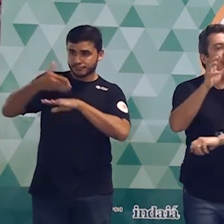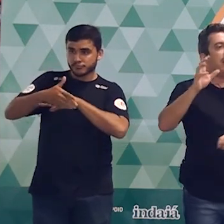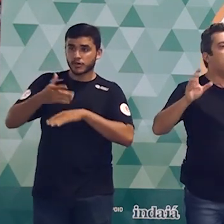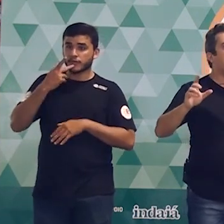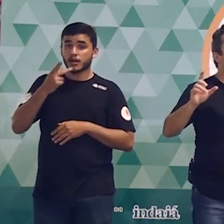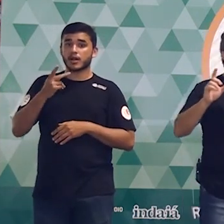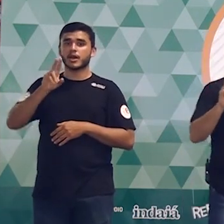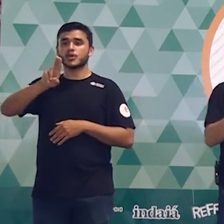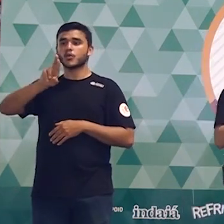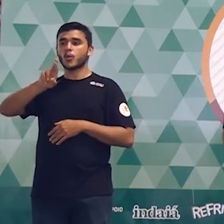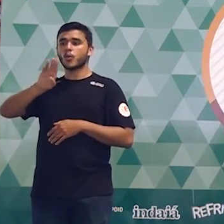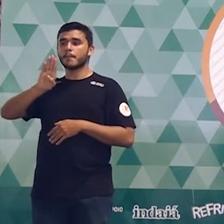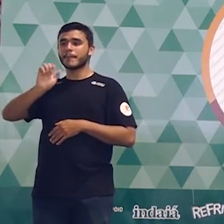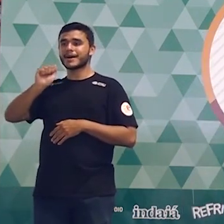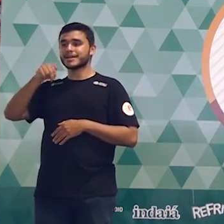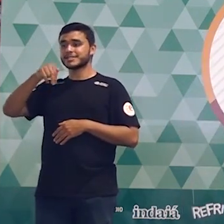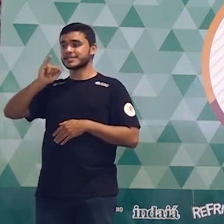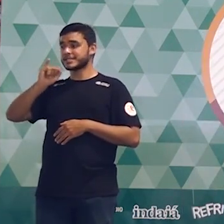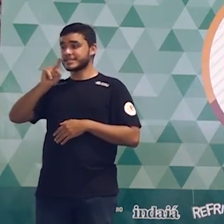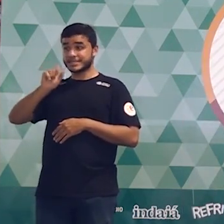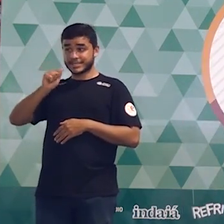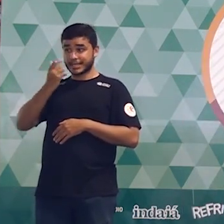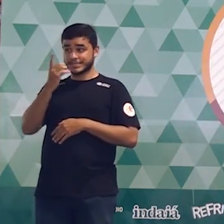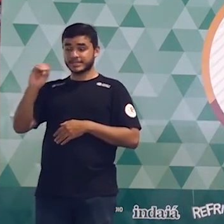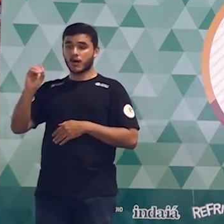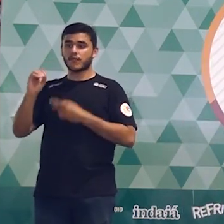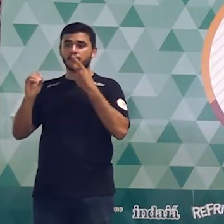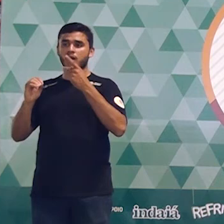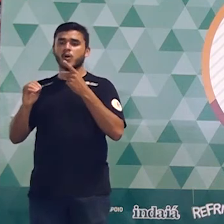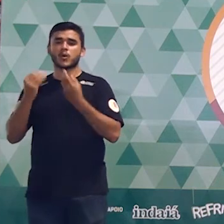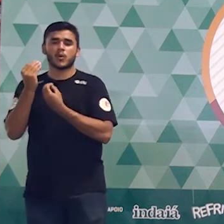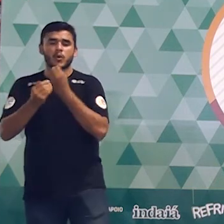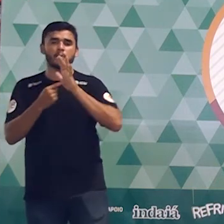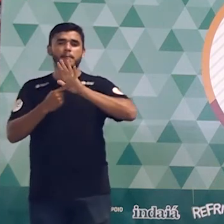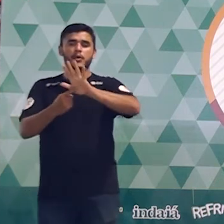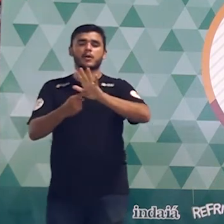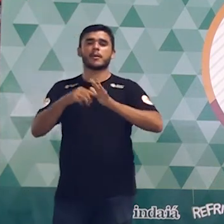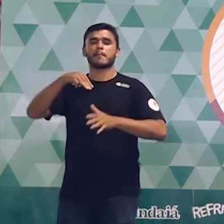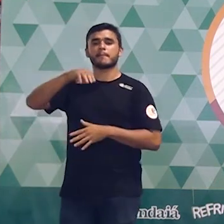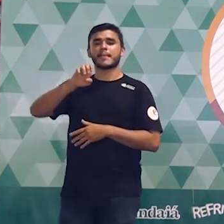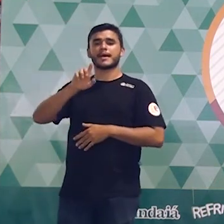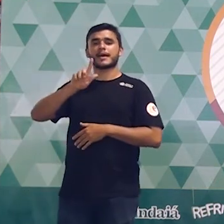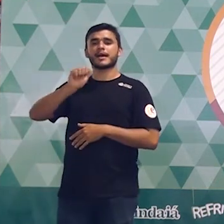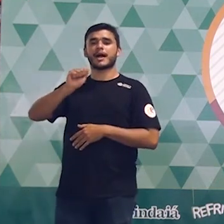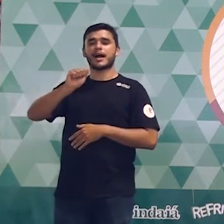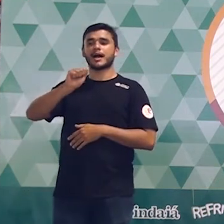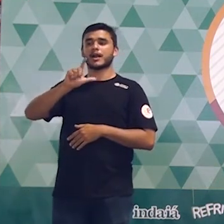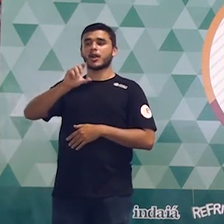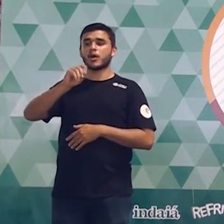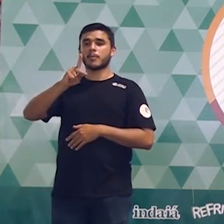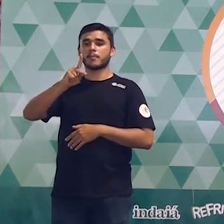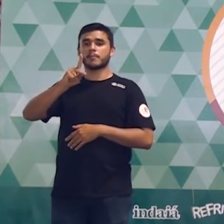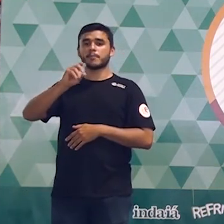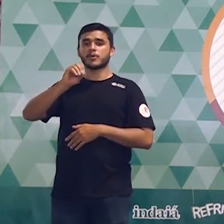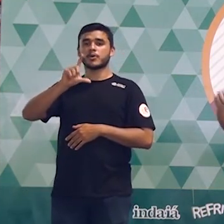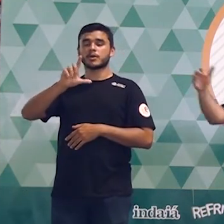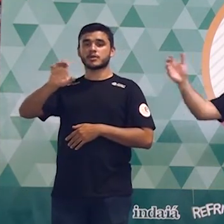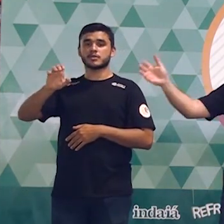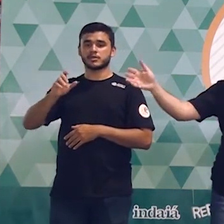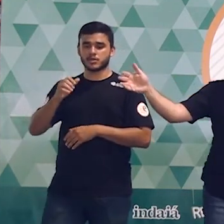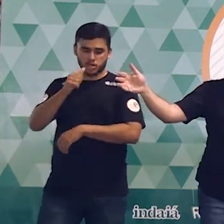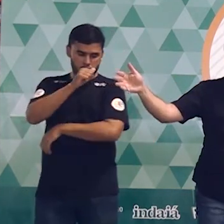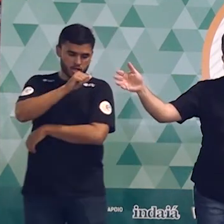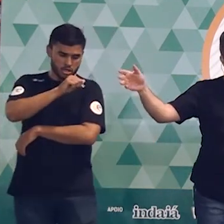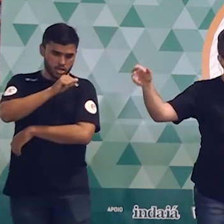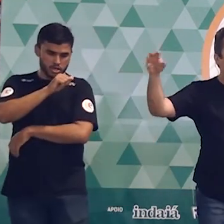urbanização. E eu mostrei para o pessoal a megalópole brasileira. É um lugarzinho que temos aqui no Brasil que vai do Rio de Janeiro